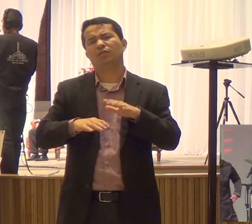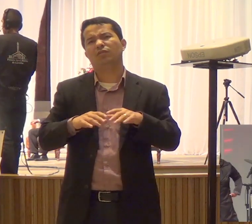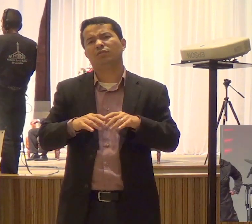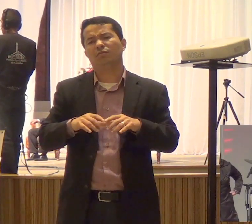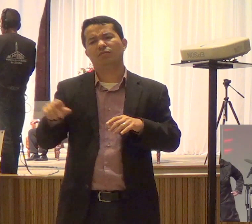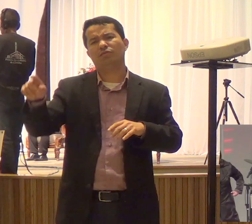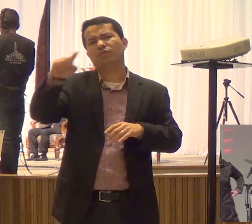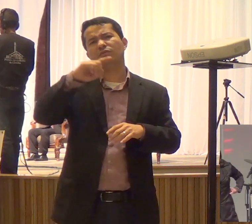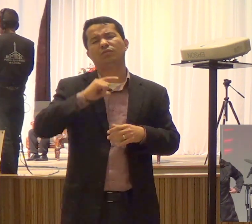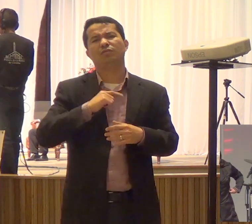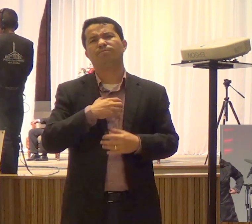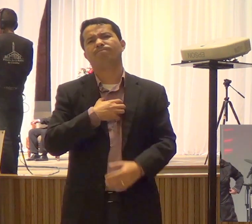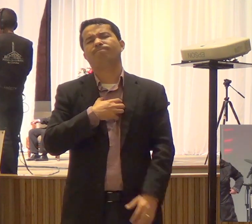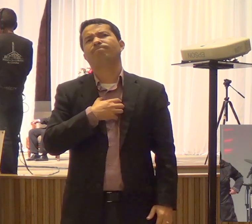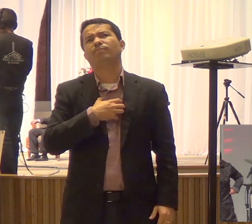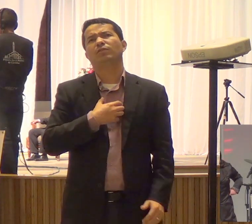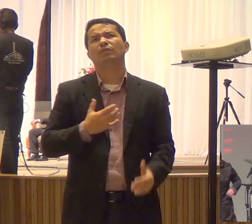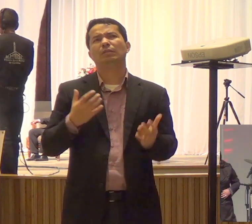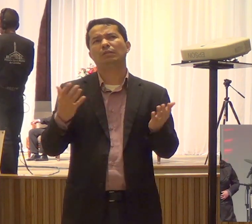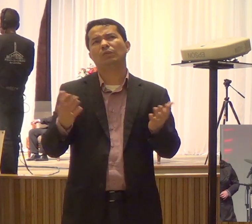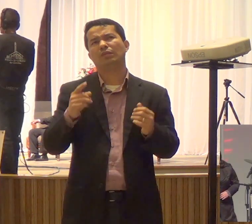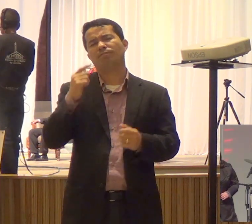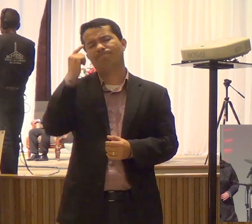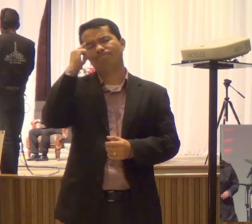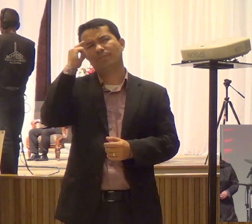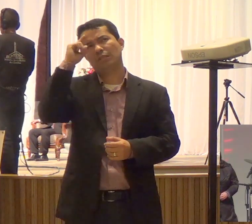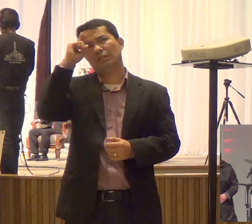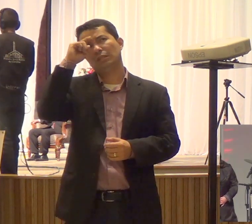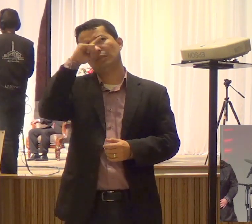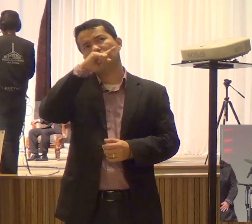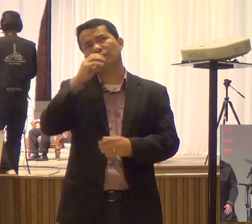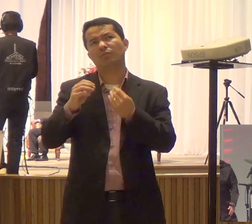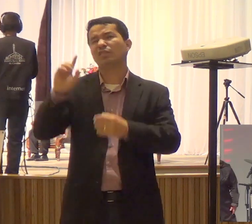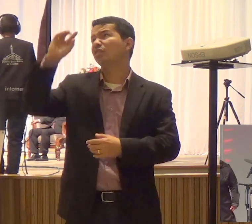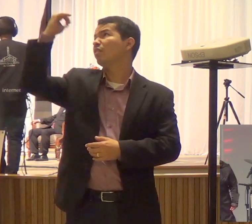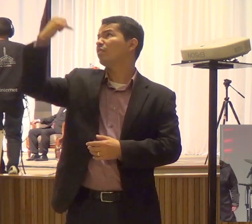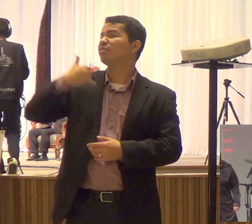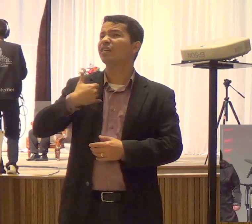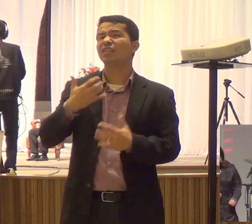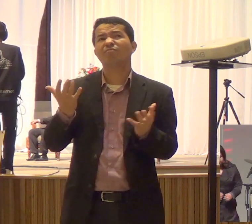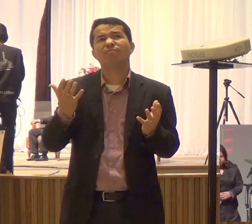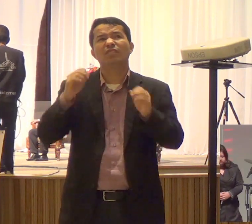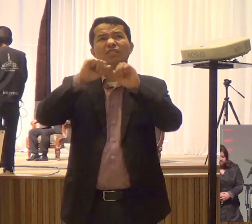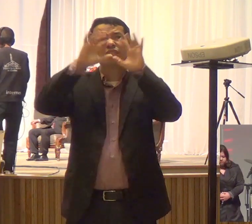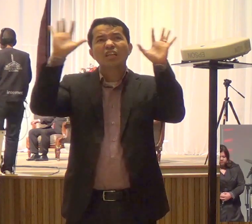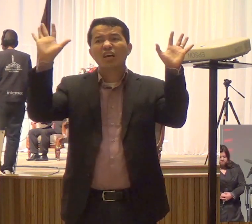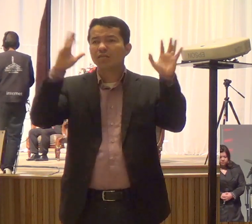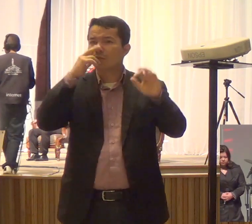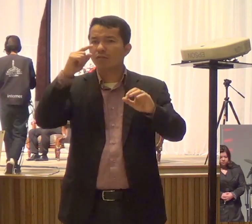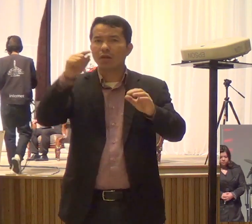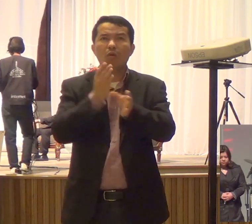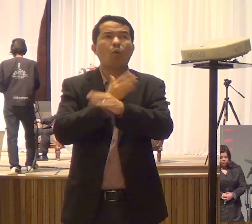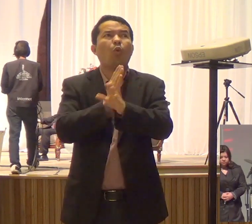um sentimento de que é difícil demais identificar e ouvir a voz de Deus com clareza, e aí você se sente uma barata